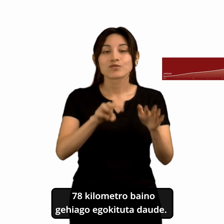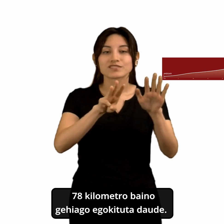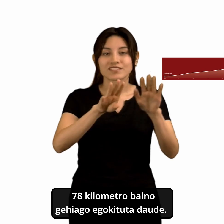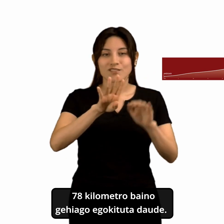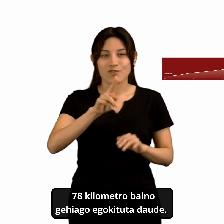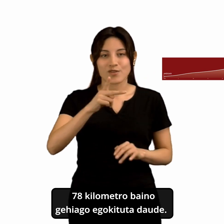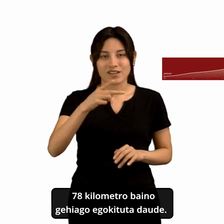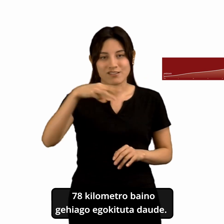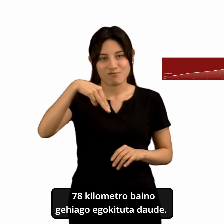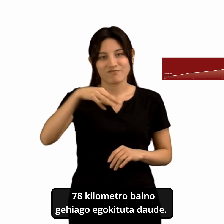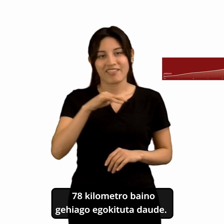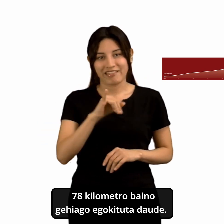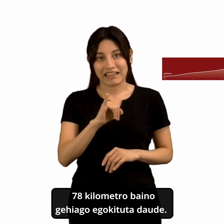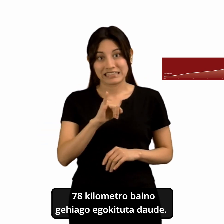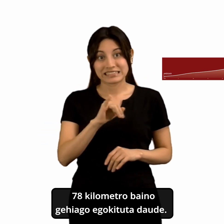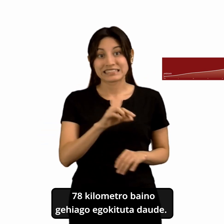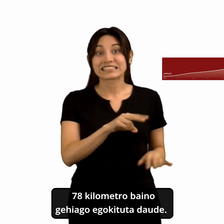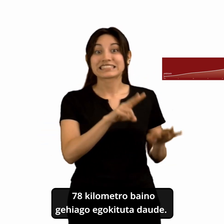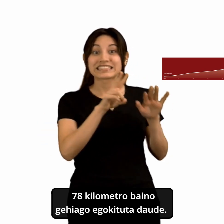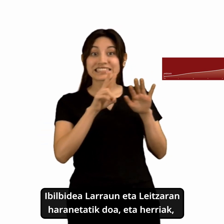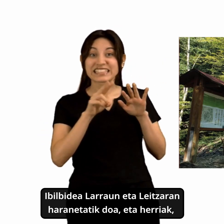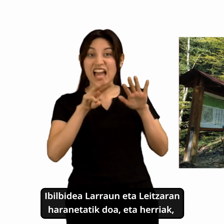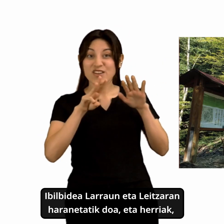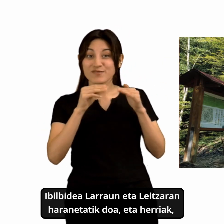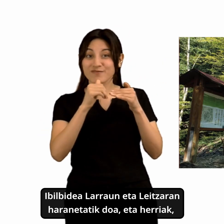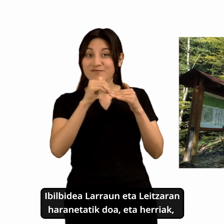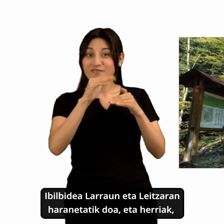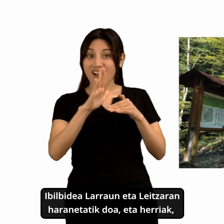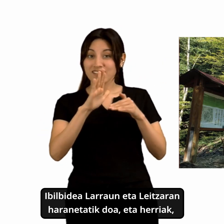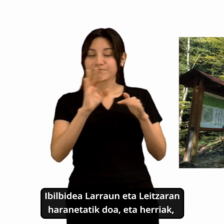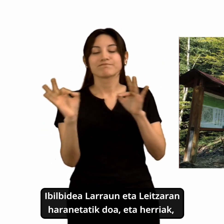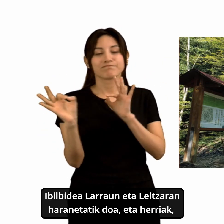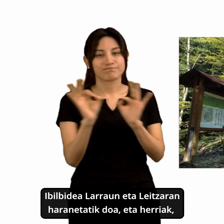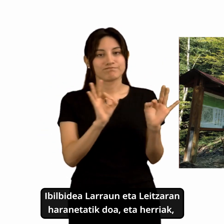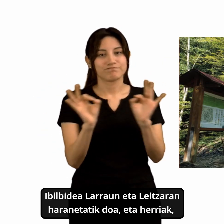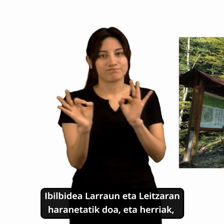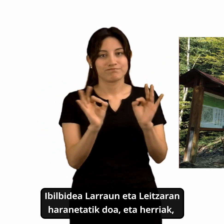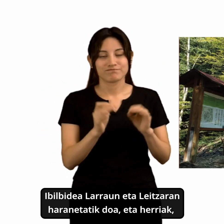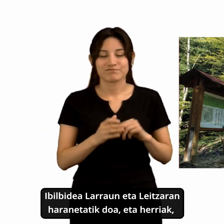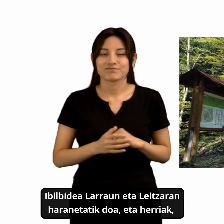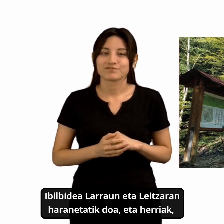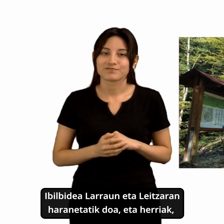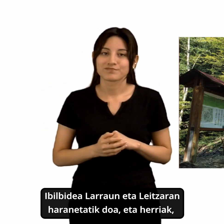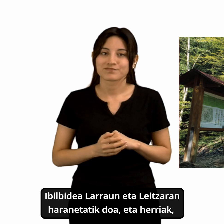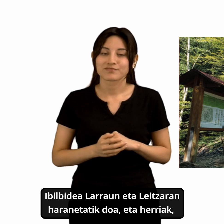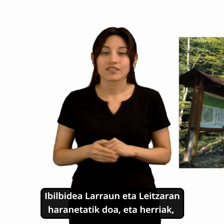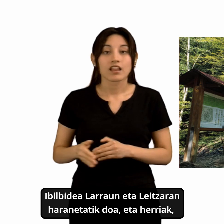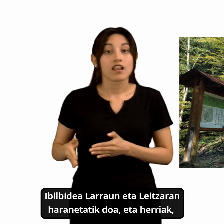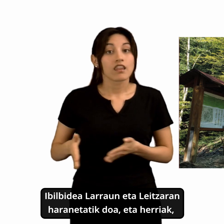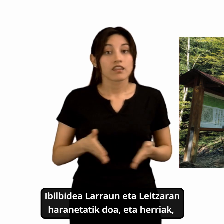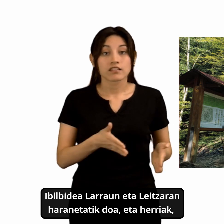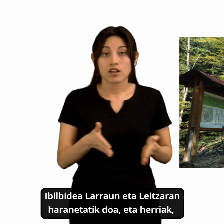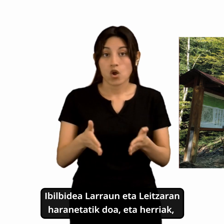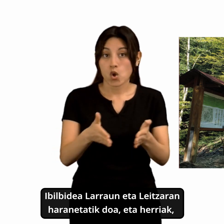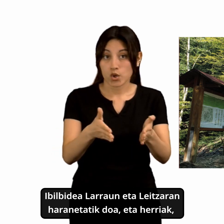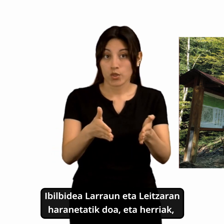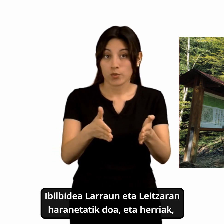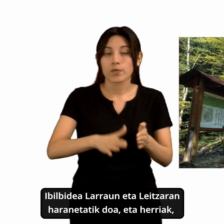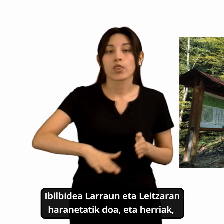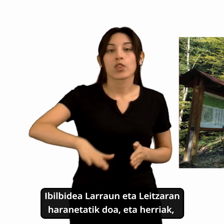gehiago egokituta daude. Ibilbidea Larraun eta Leitzaran Aranetatik doa, eta